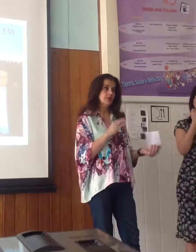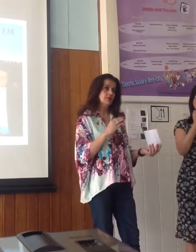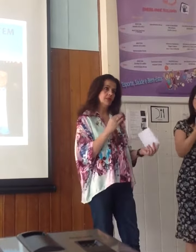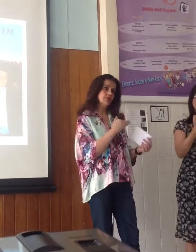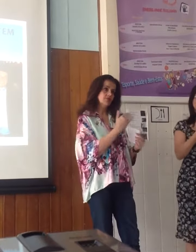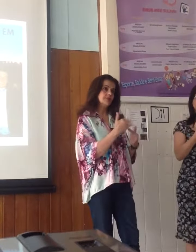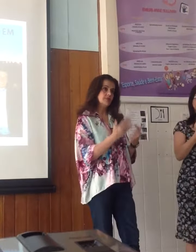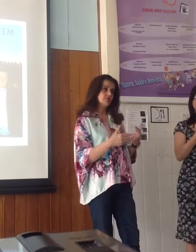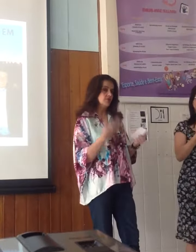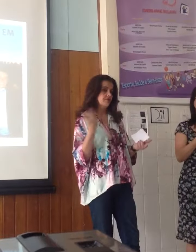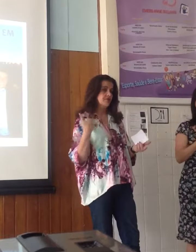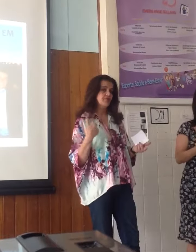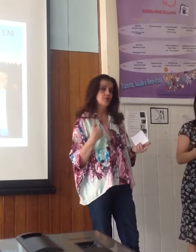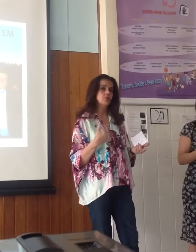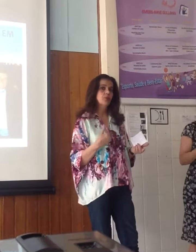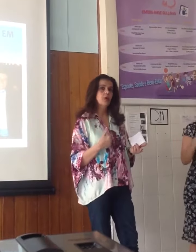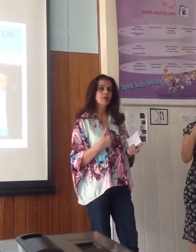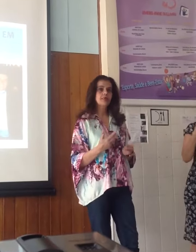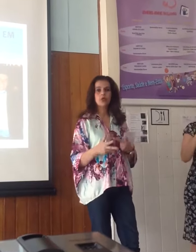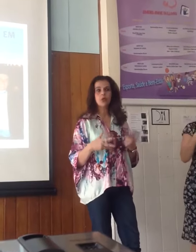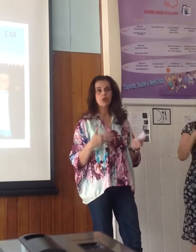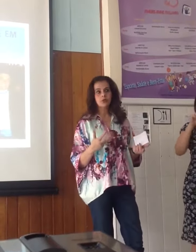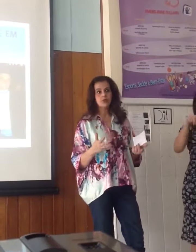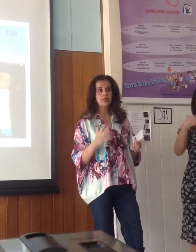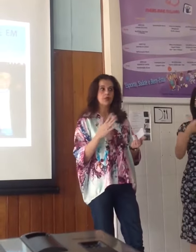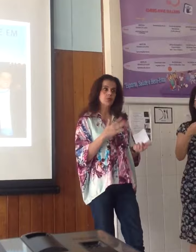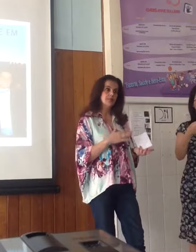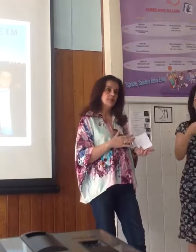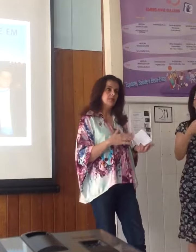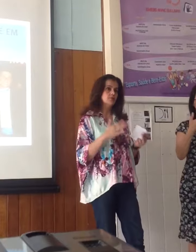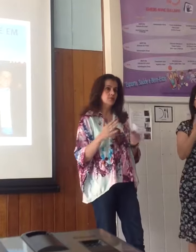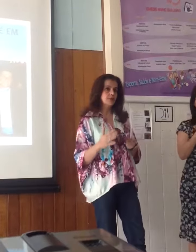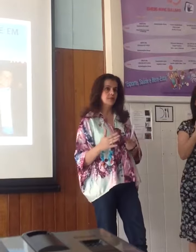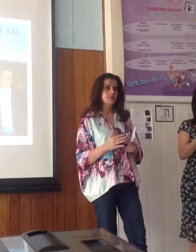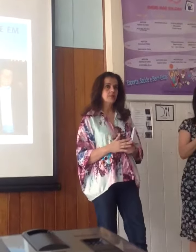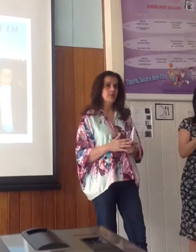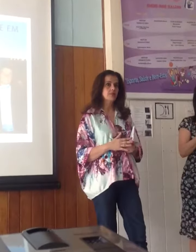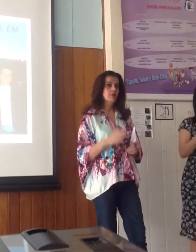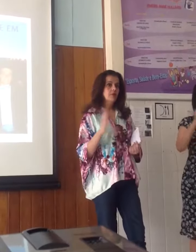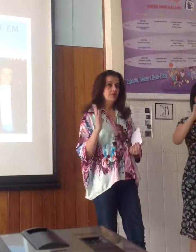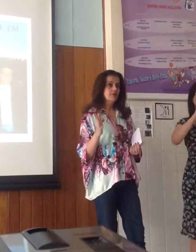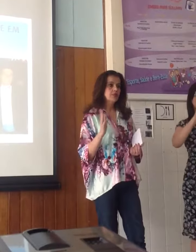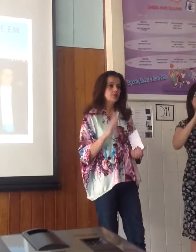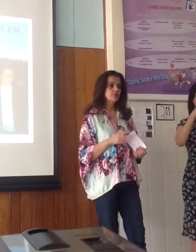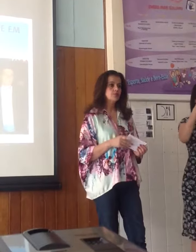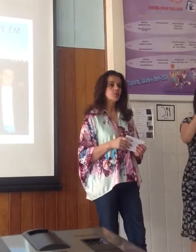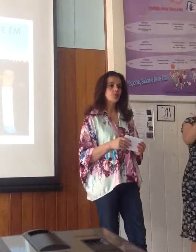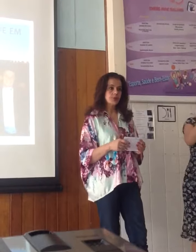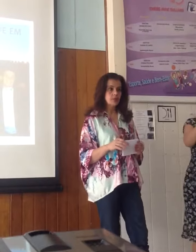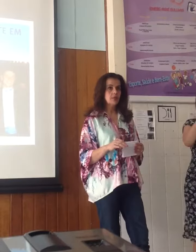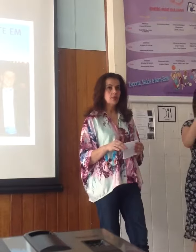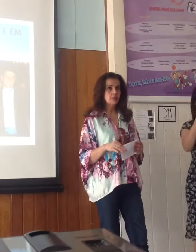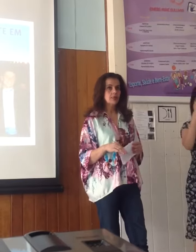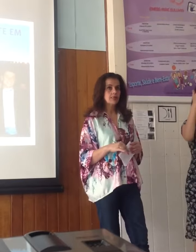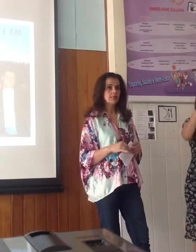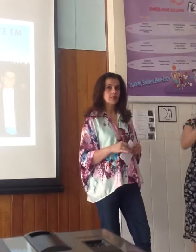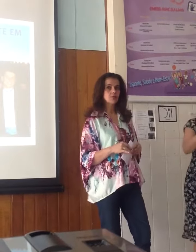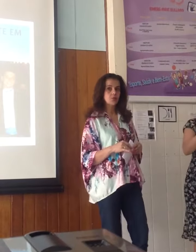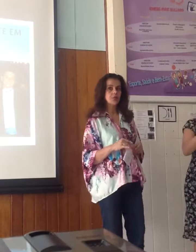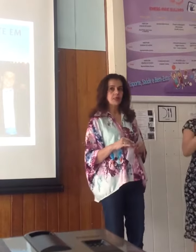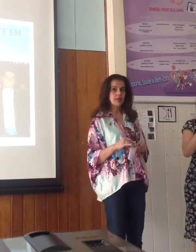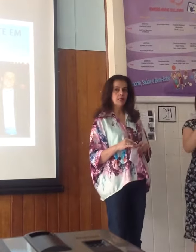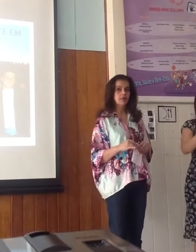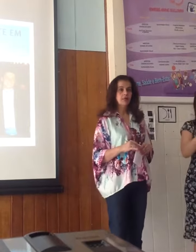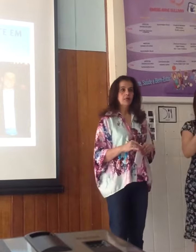A maioria deles tinha um efeito tecnológico que pesando, Por isso, conseguiu, graças a